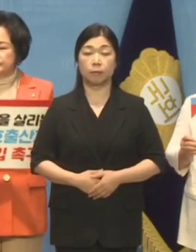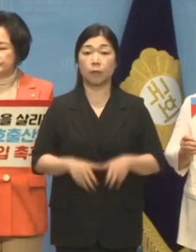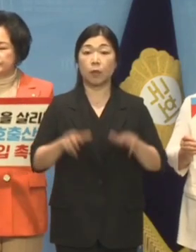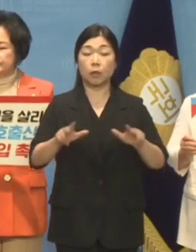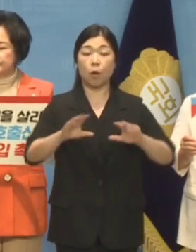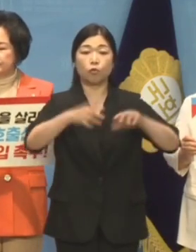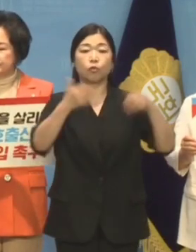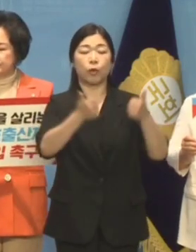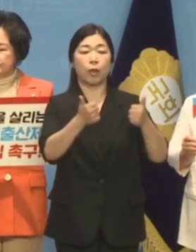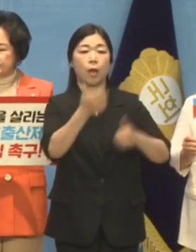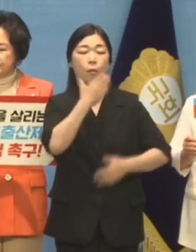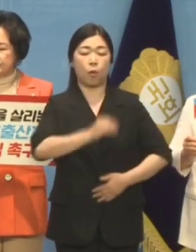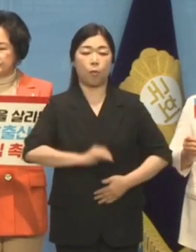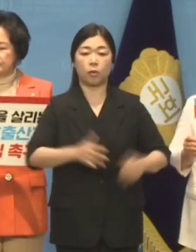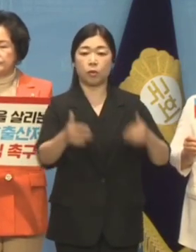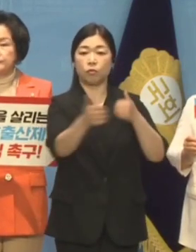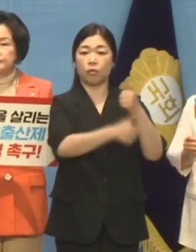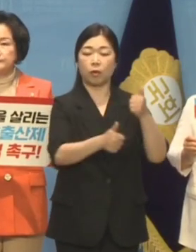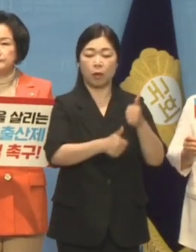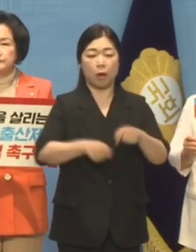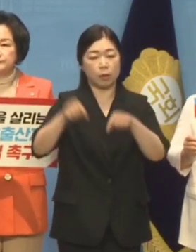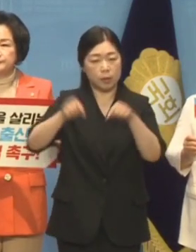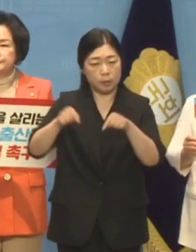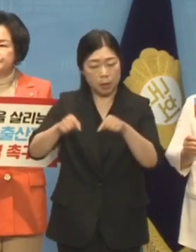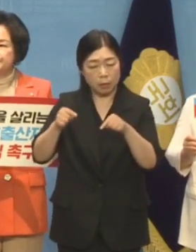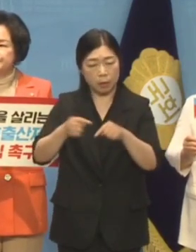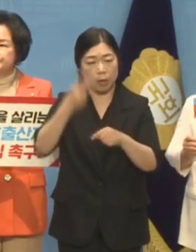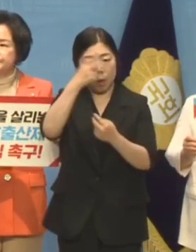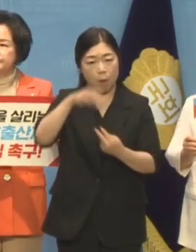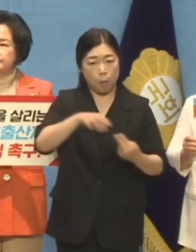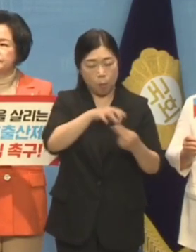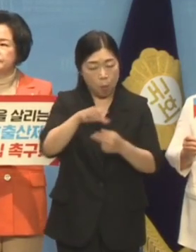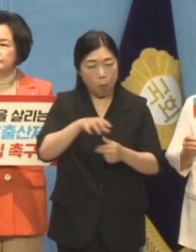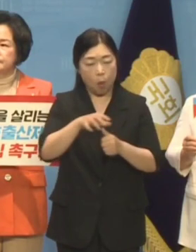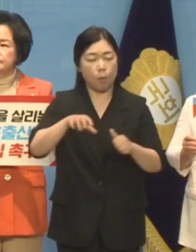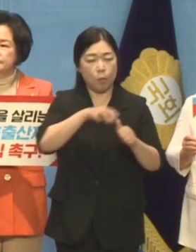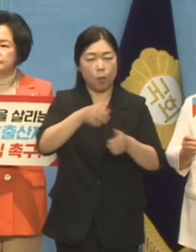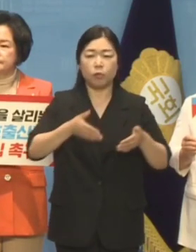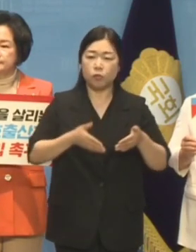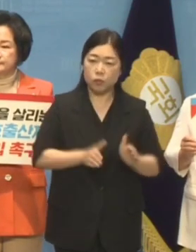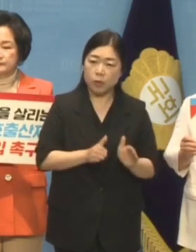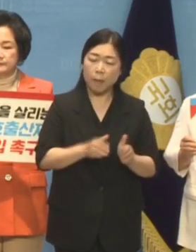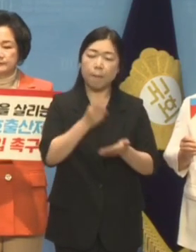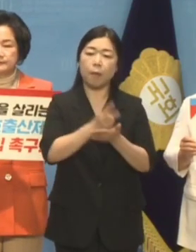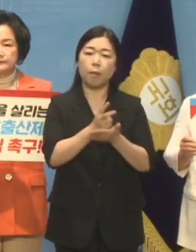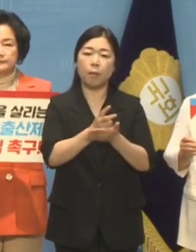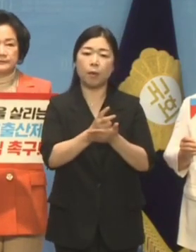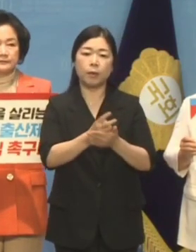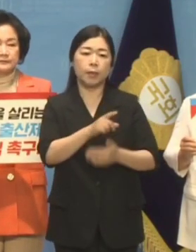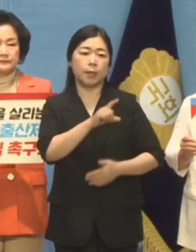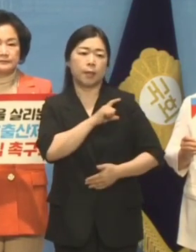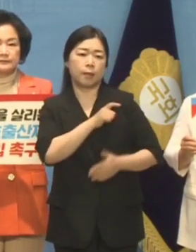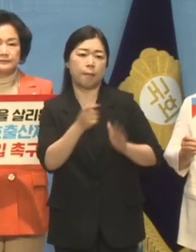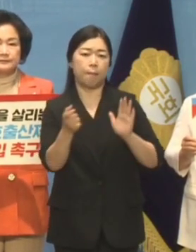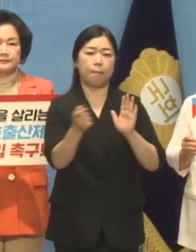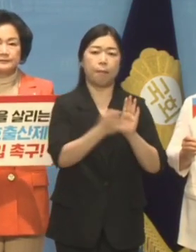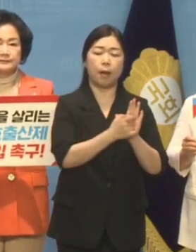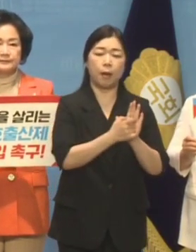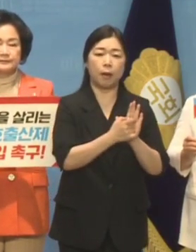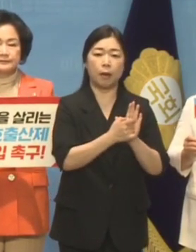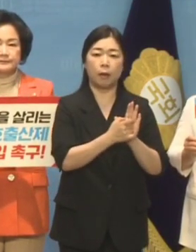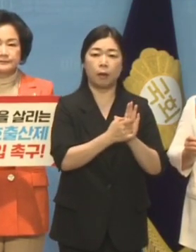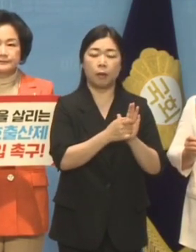현재 국회 보건복지위원회에서 심사되는 보호출산법안은 익명출산을 결코 장려하지